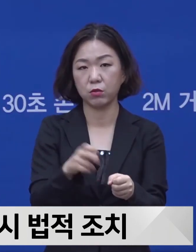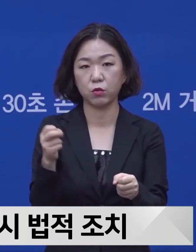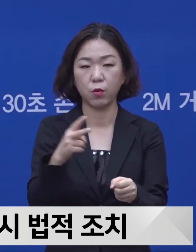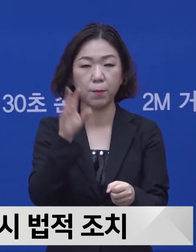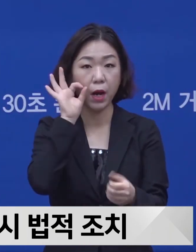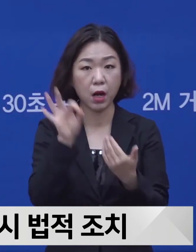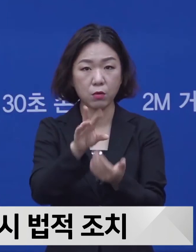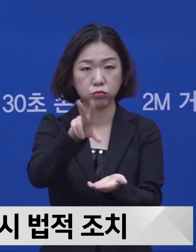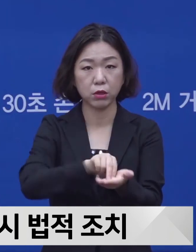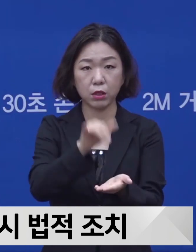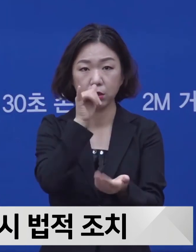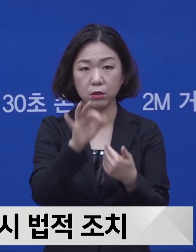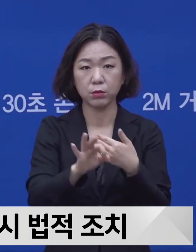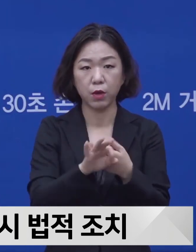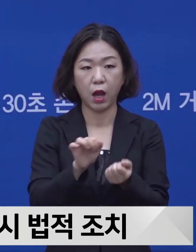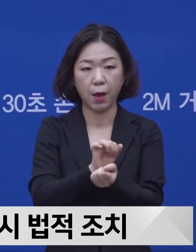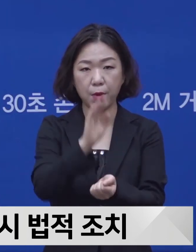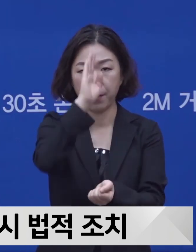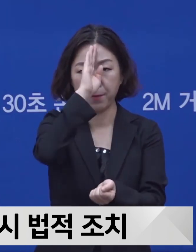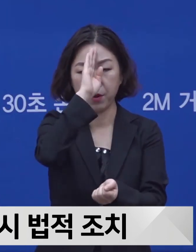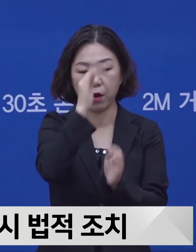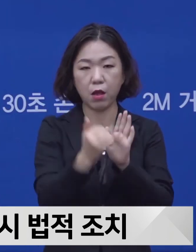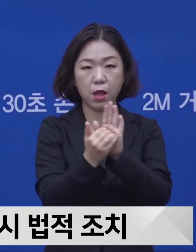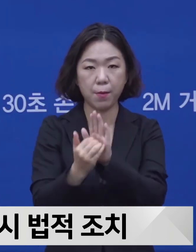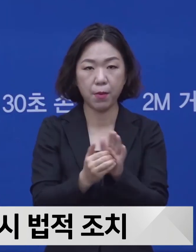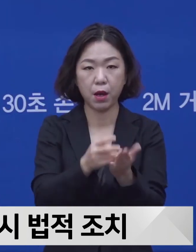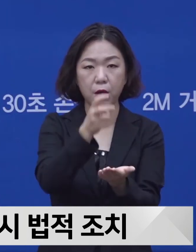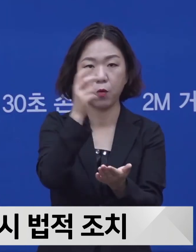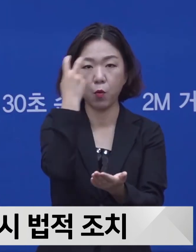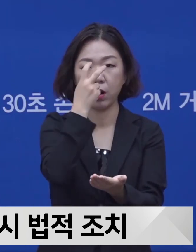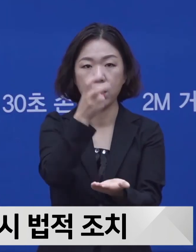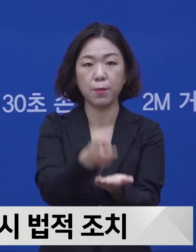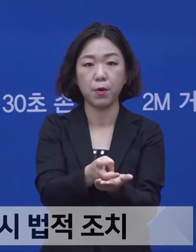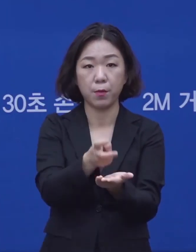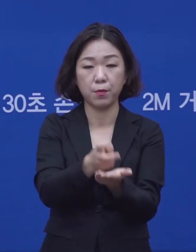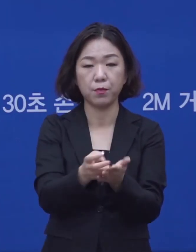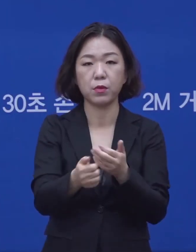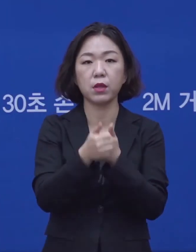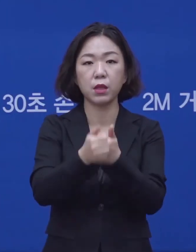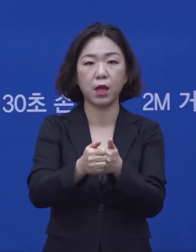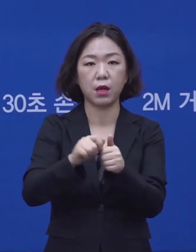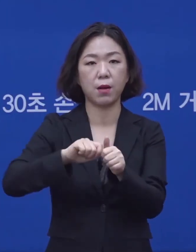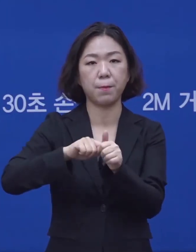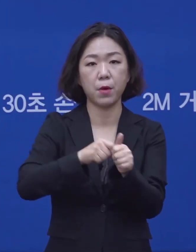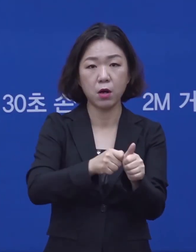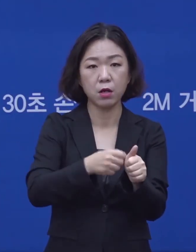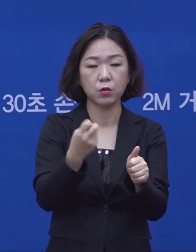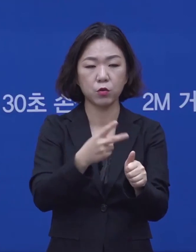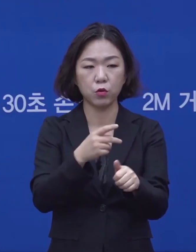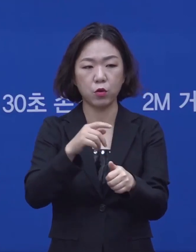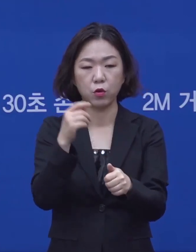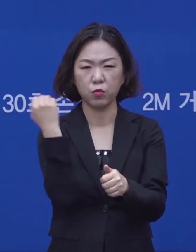발생하는 경우 감염병 예방 및 관리에 관한 법률에 의거 법적 조치 및 명령